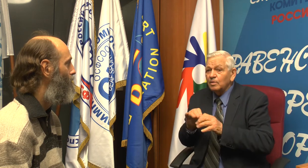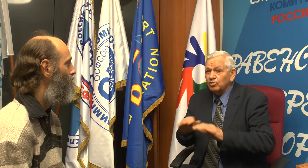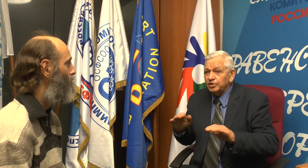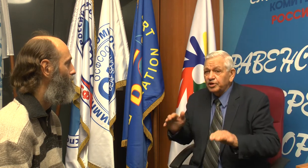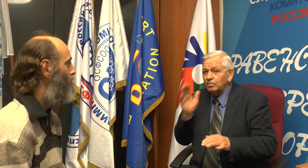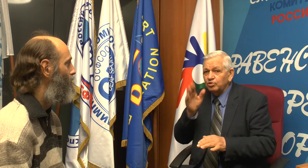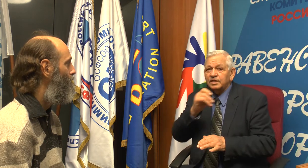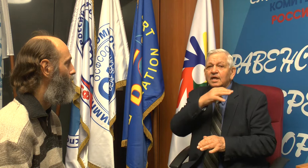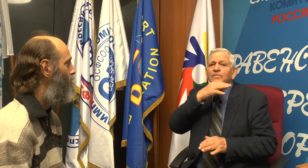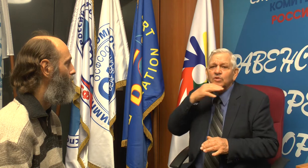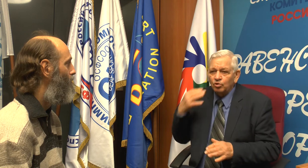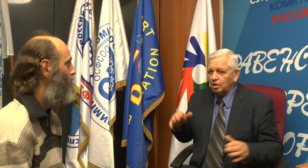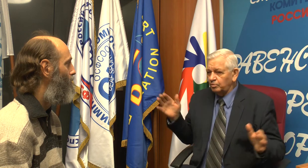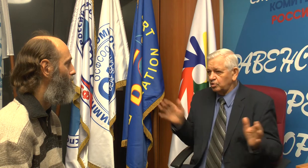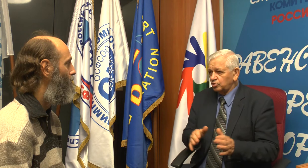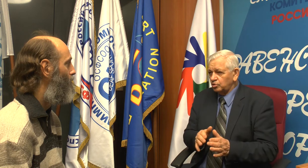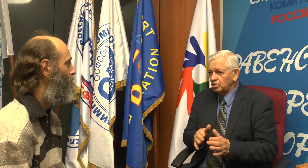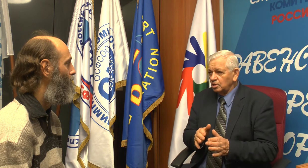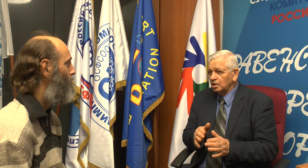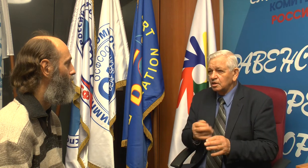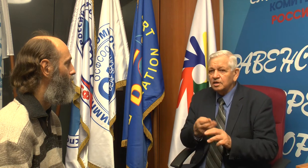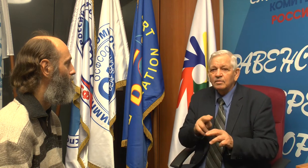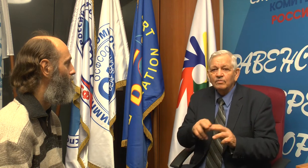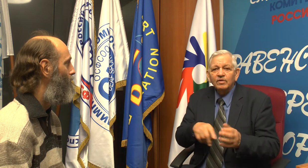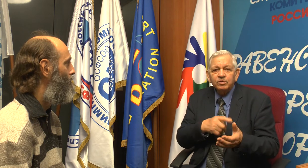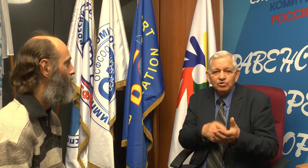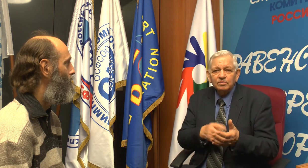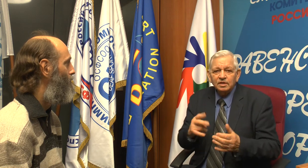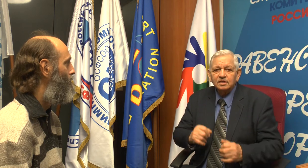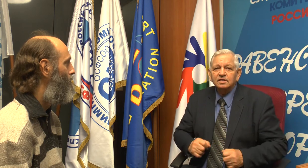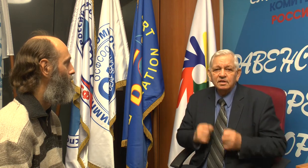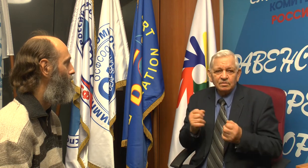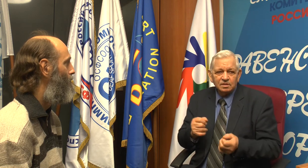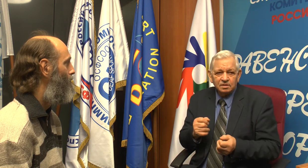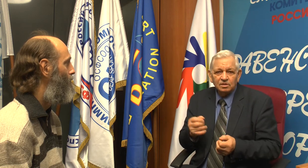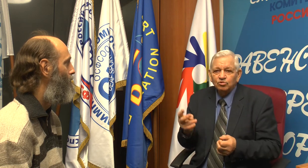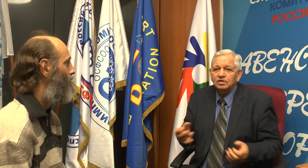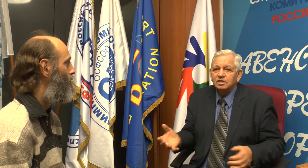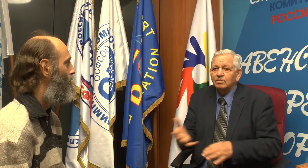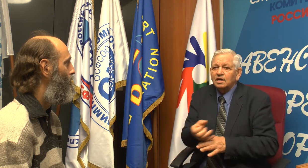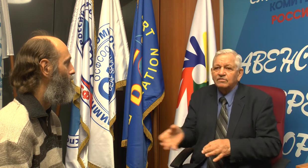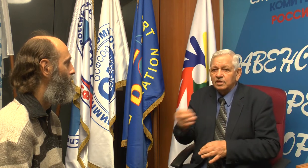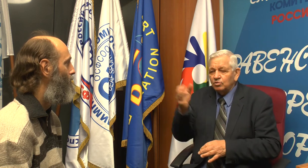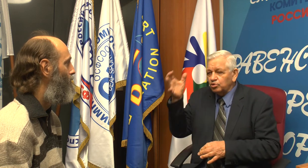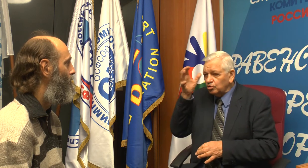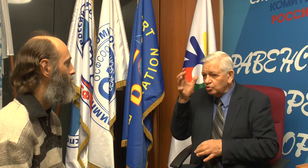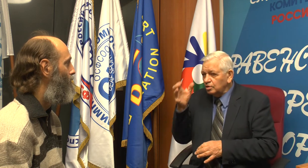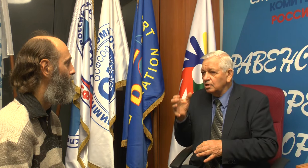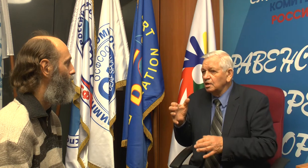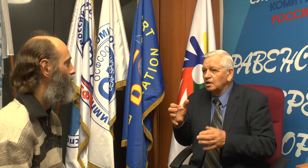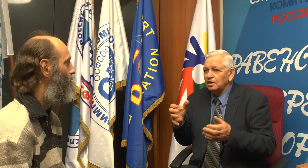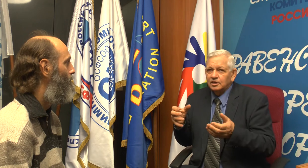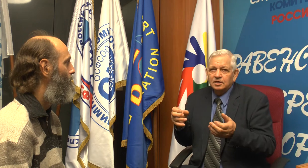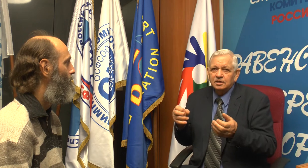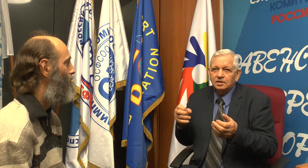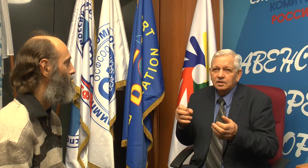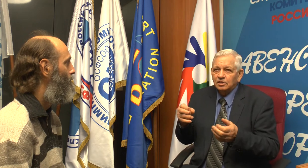у детей будет намного меньше. Этим вопросом надо заниматься. Нужно собрать всех ученых,